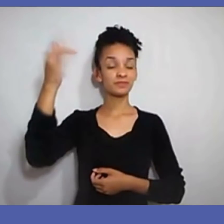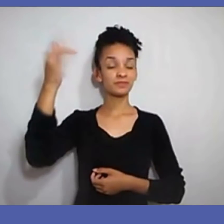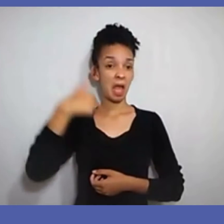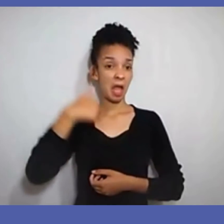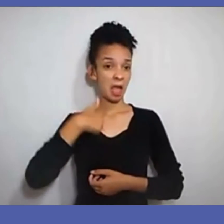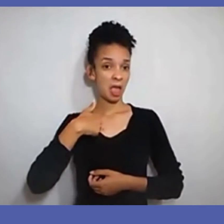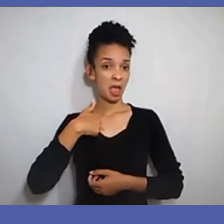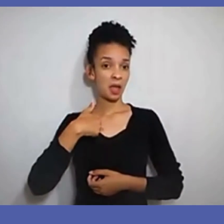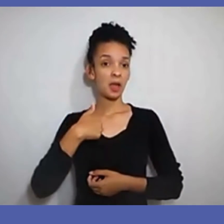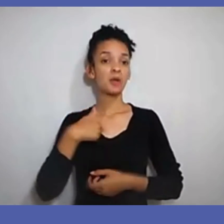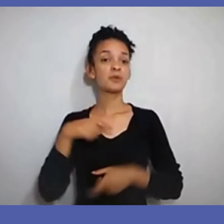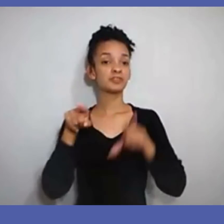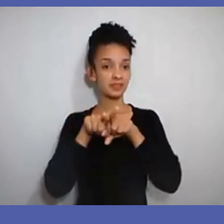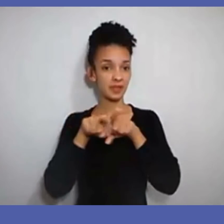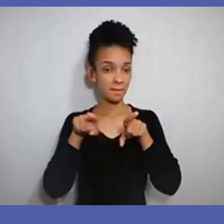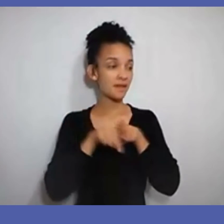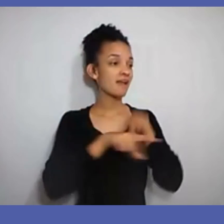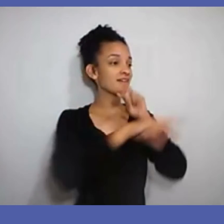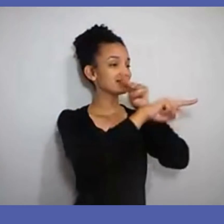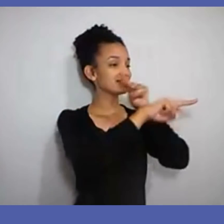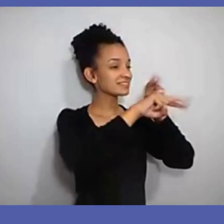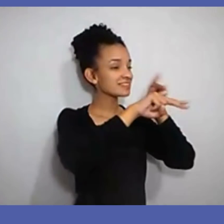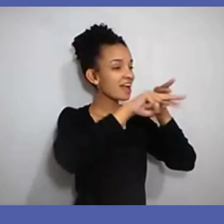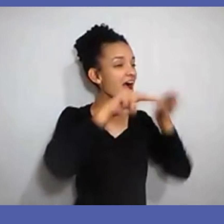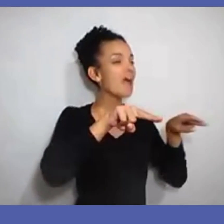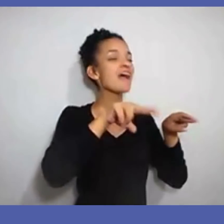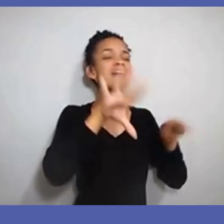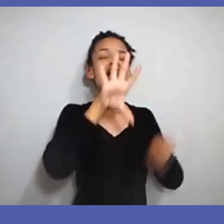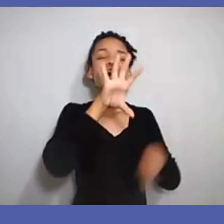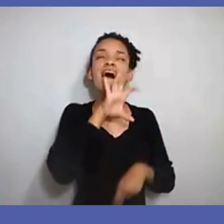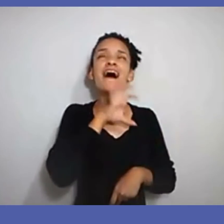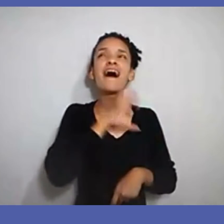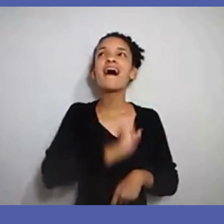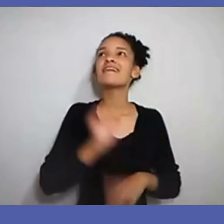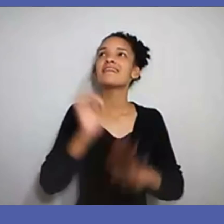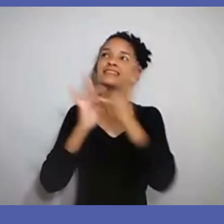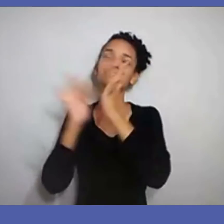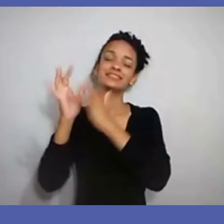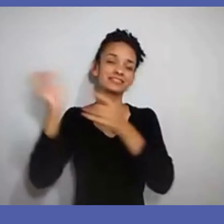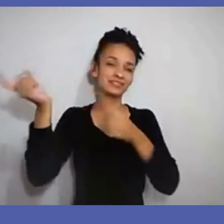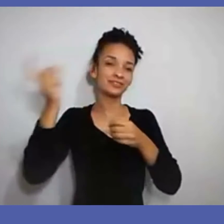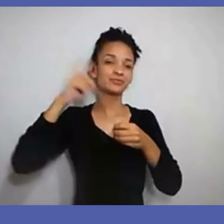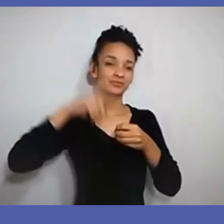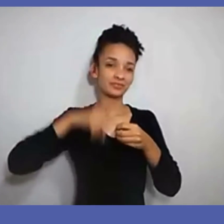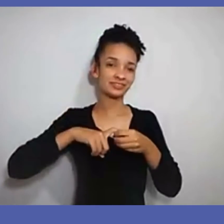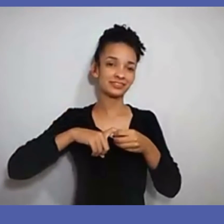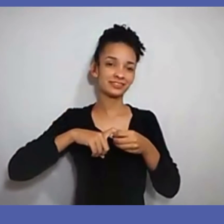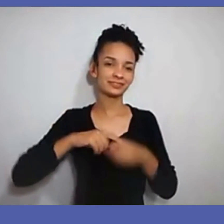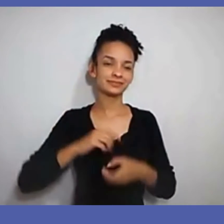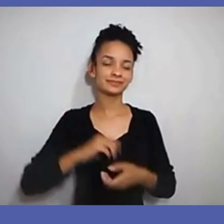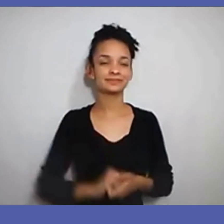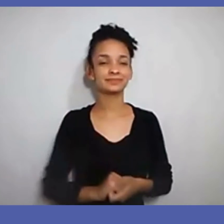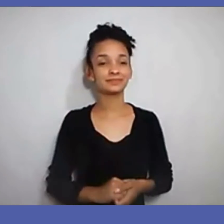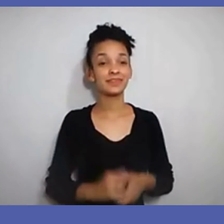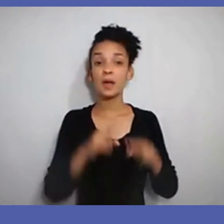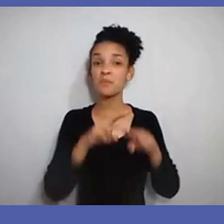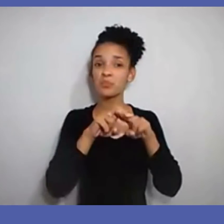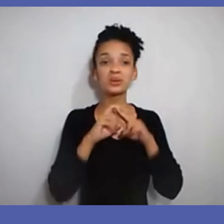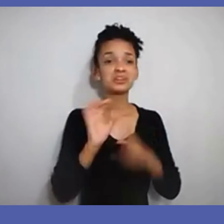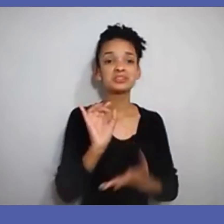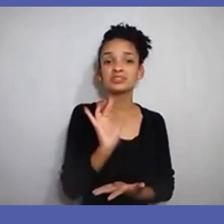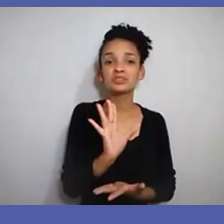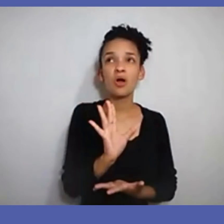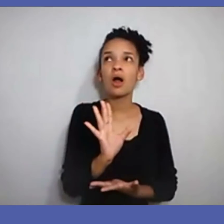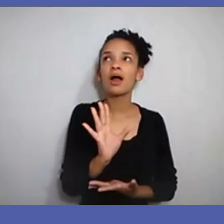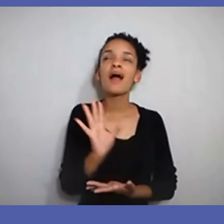a todos quantos amam a sua vinda. Irmãos, então não basta apenas amar o Senhor,